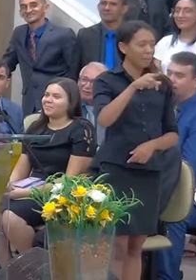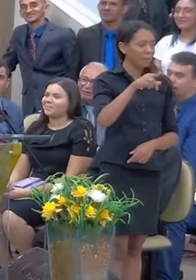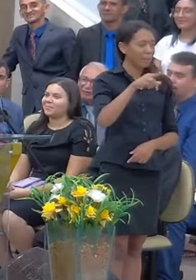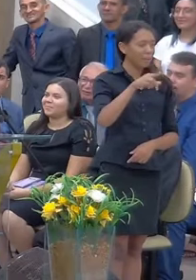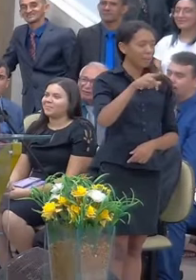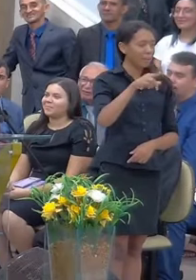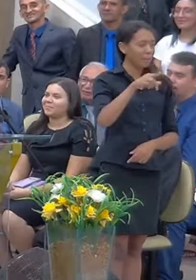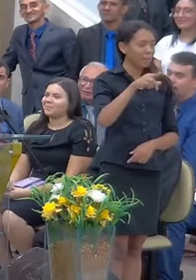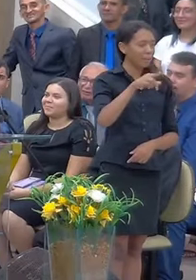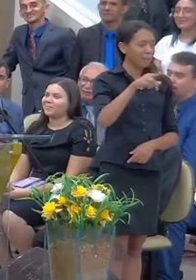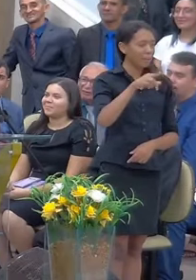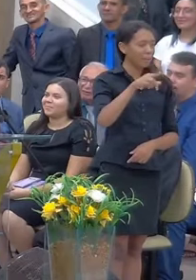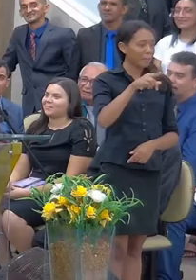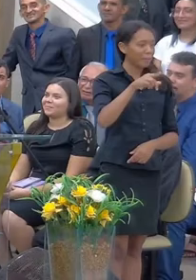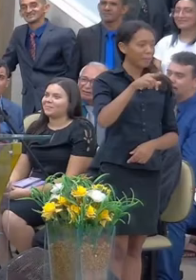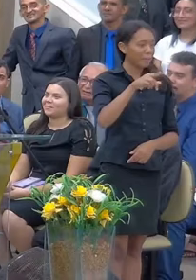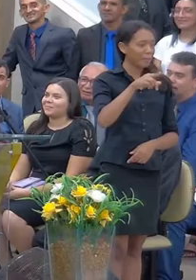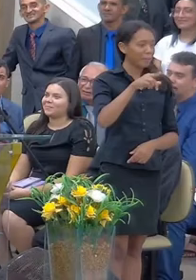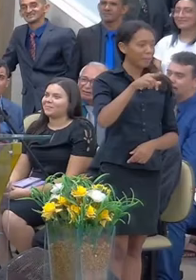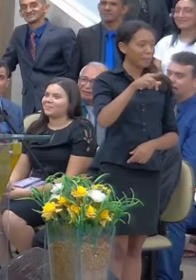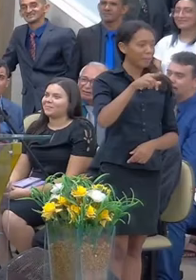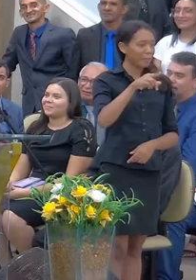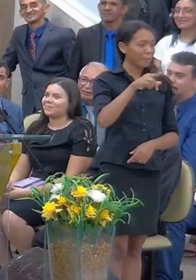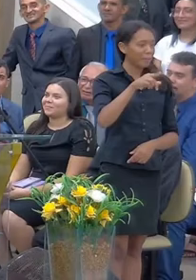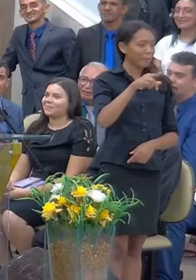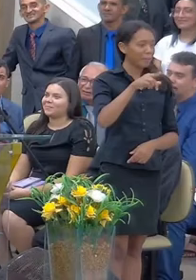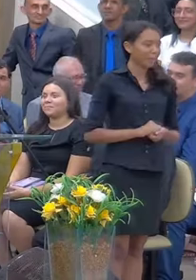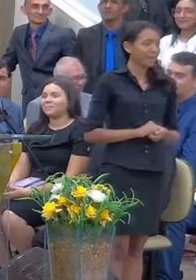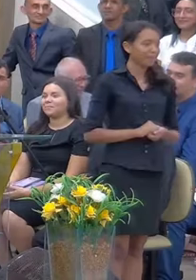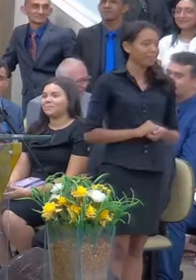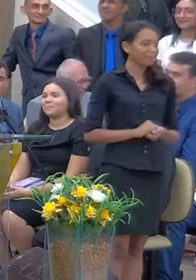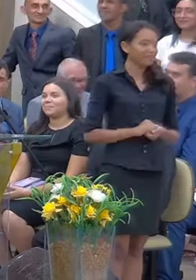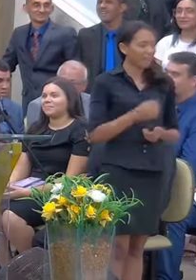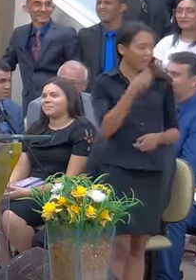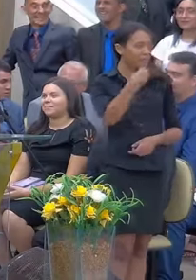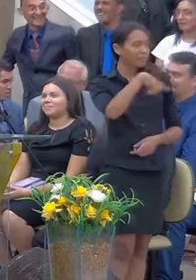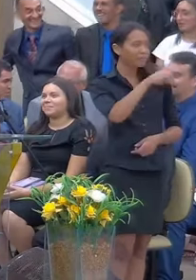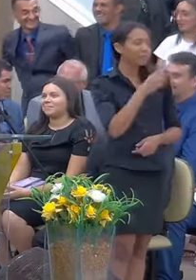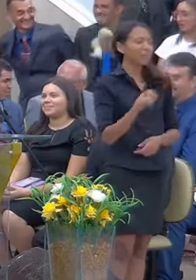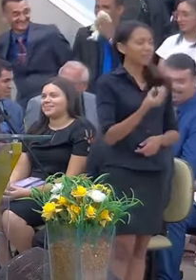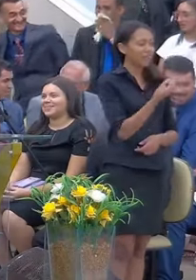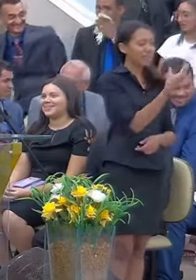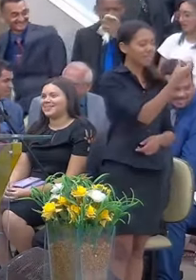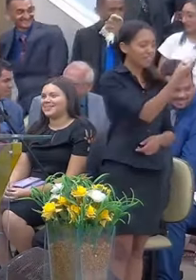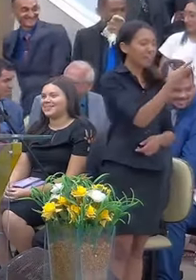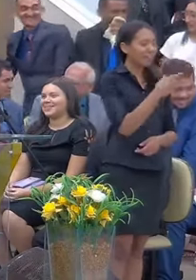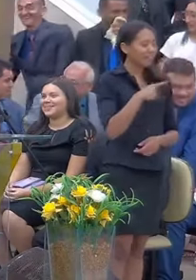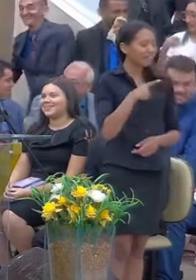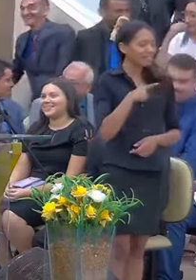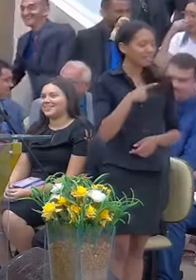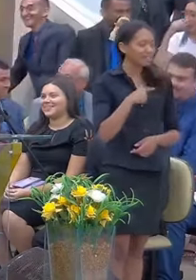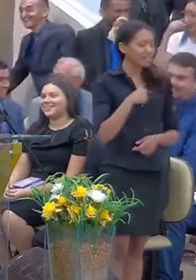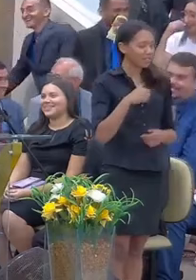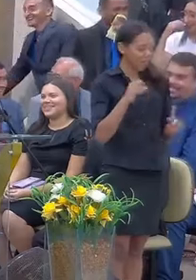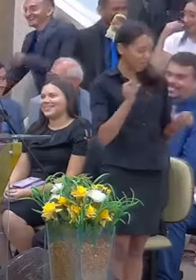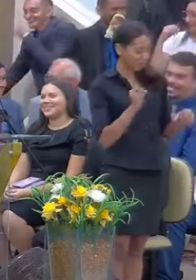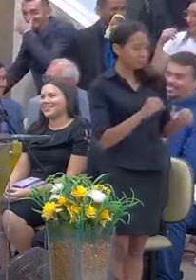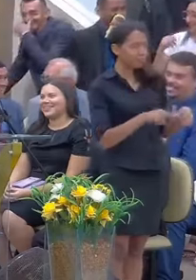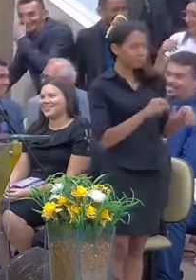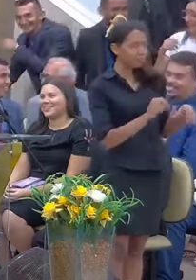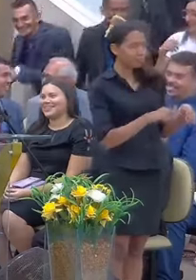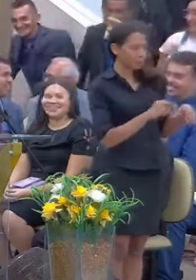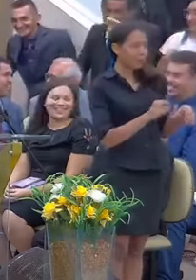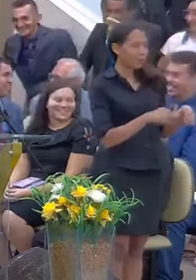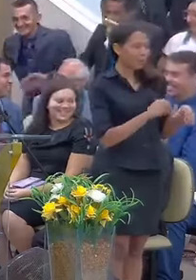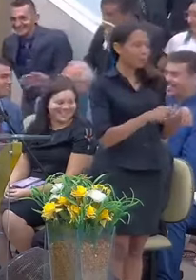Rio de Janeiro, aí tinha um jogo. Aí pronto, e lá no hotel... Lá no hotel, lotado de gente.